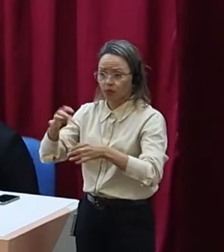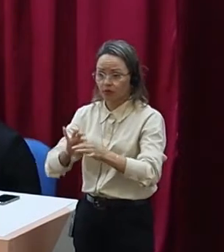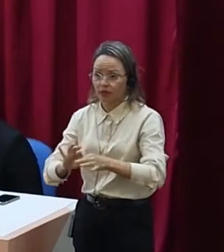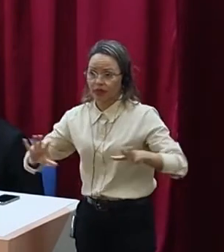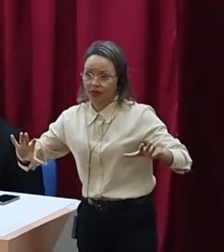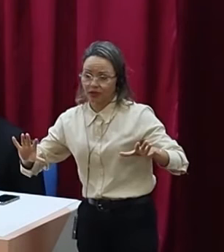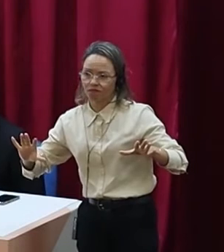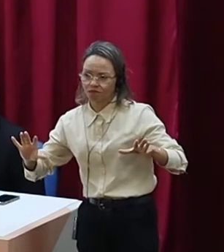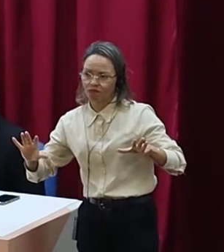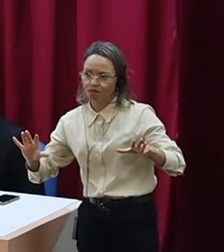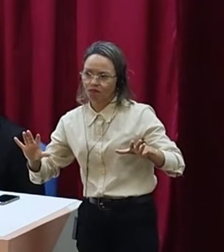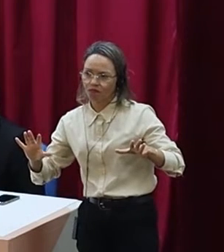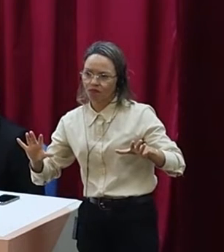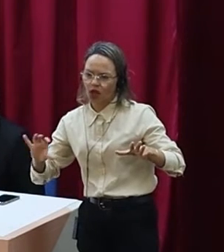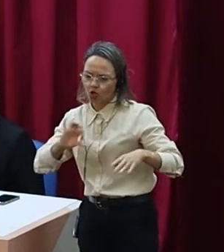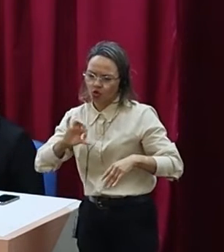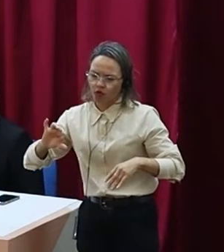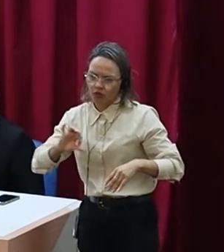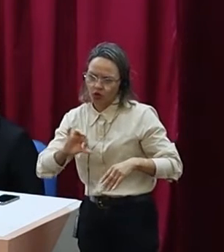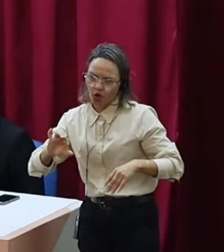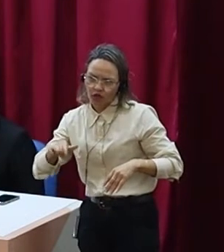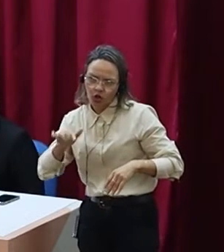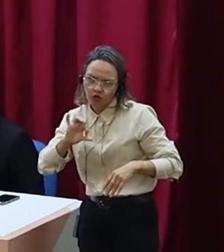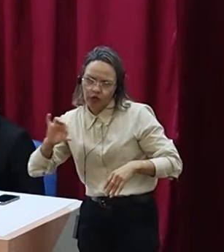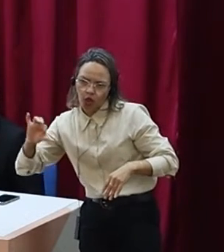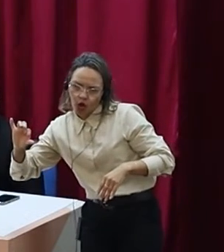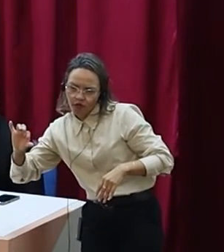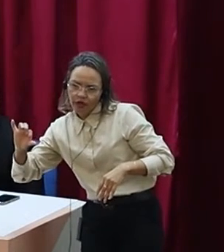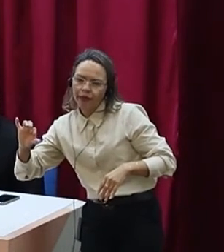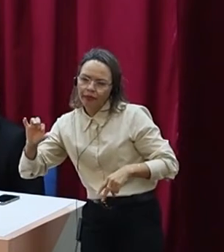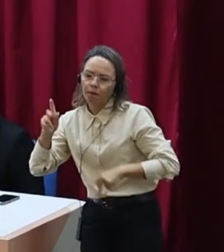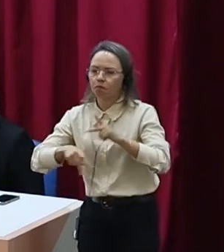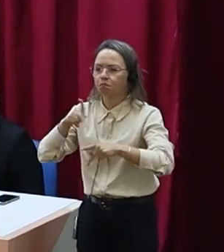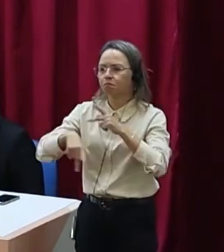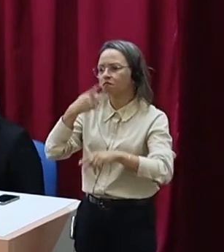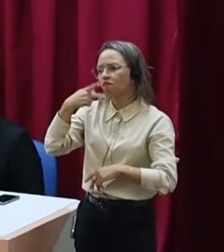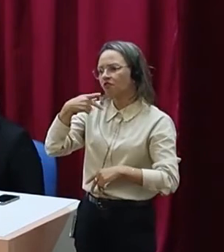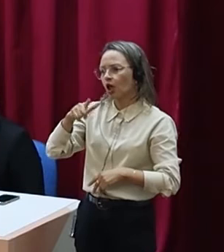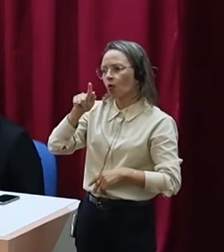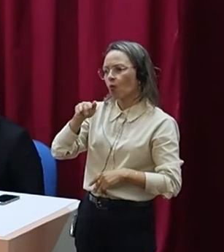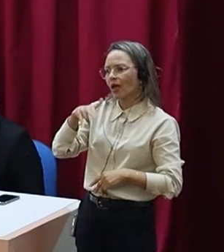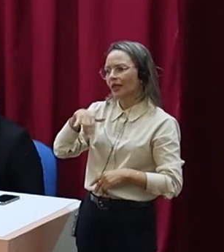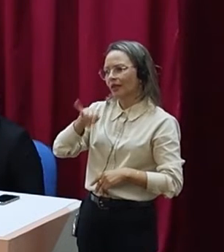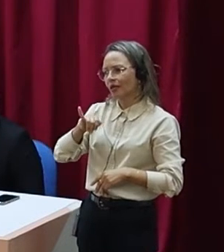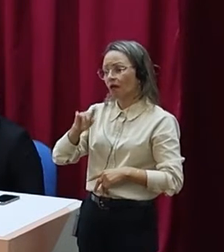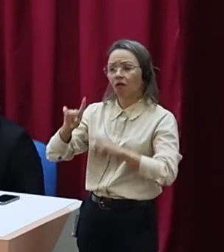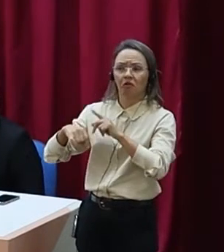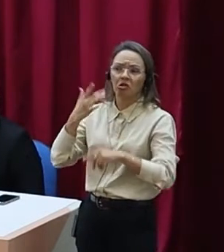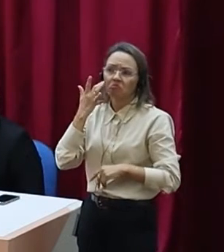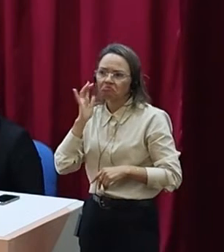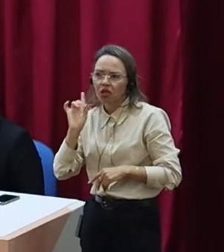por 99,9% de la población. Los españoles también hablaban guaraní, pero el castellano solamente, probablemente 5% de la